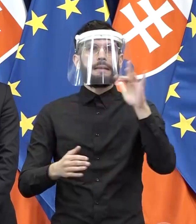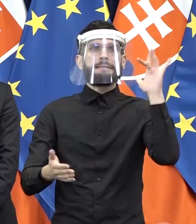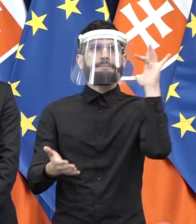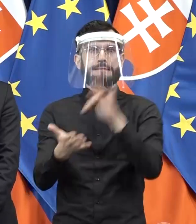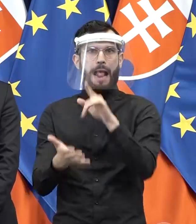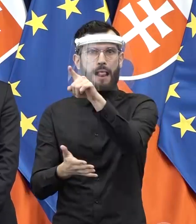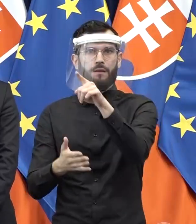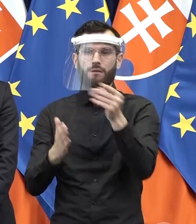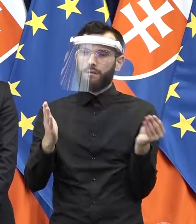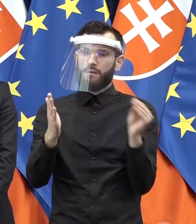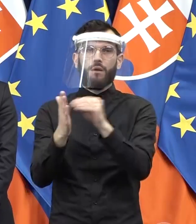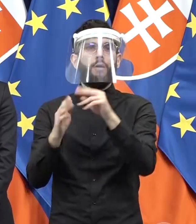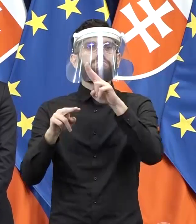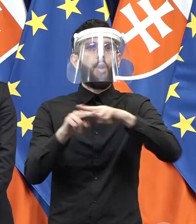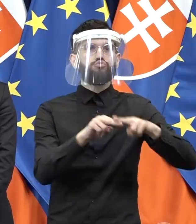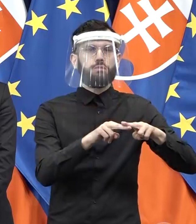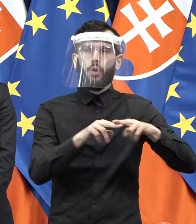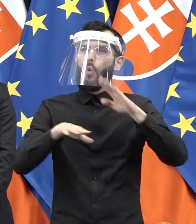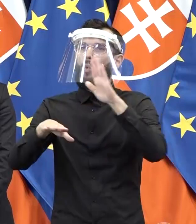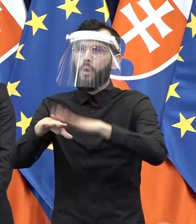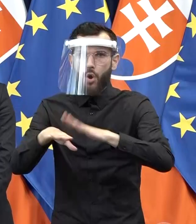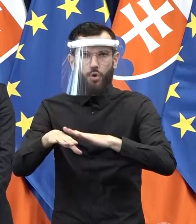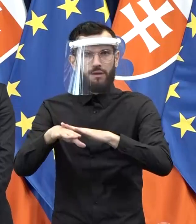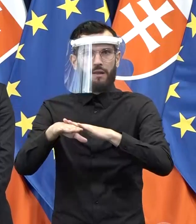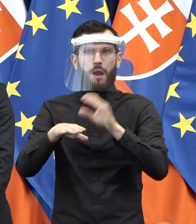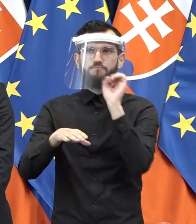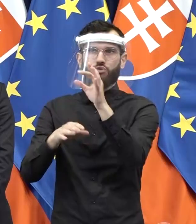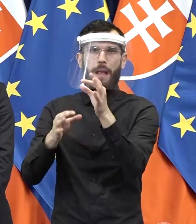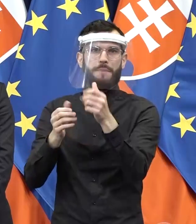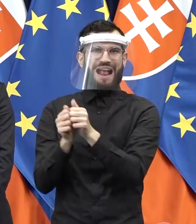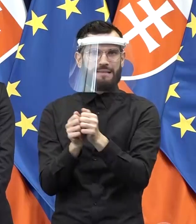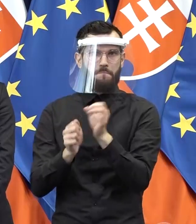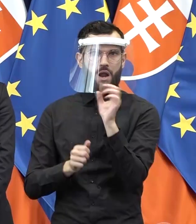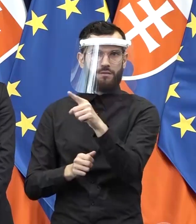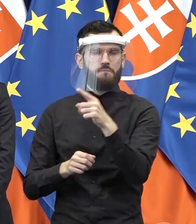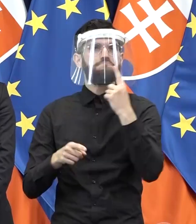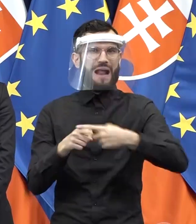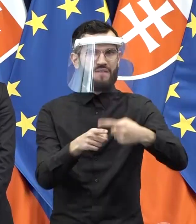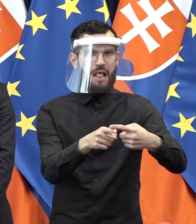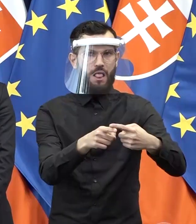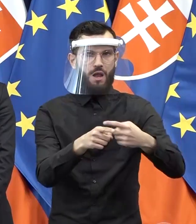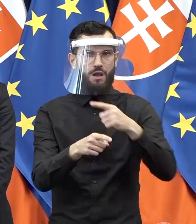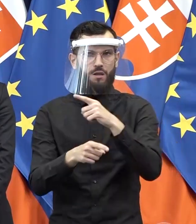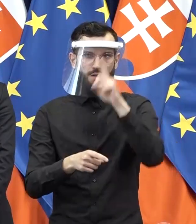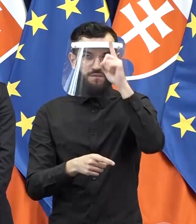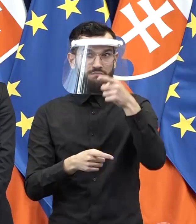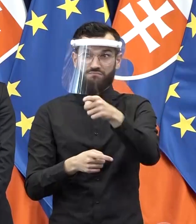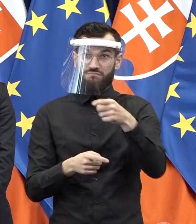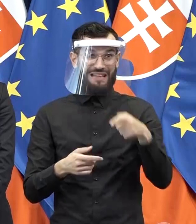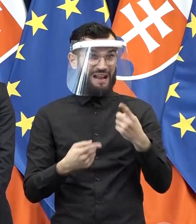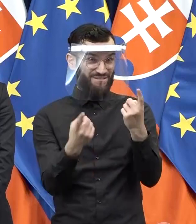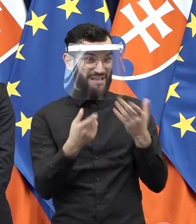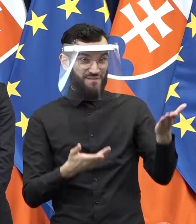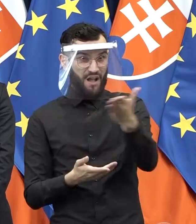posielali tieto inštrukcie a upozornenia, ako sa majú správať pravidelne, lebo sa spoliehame na to, keď nezaberú tieto